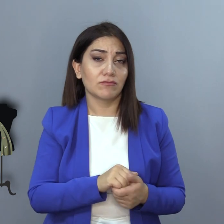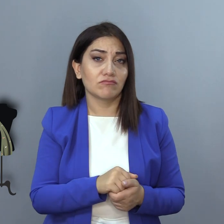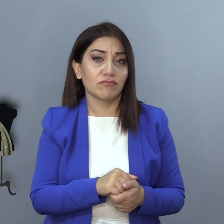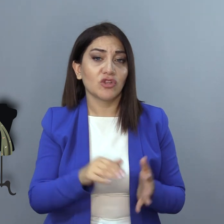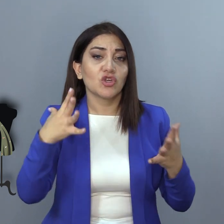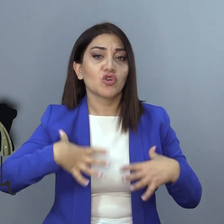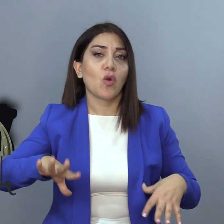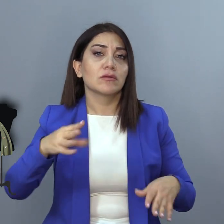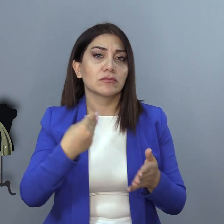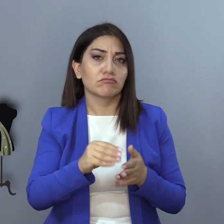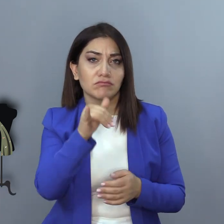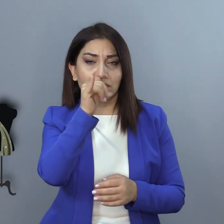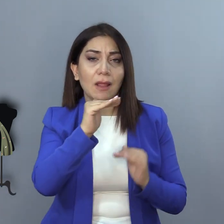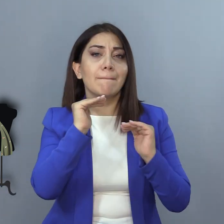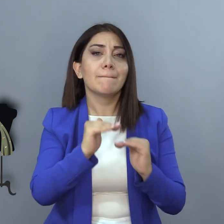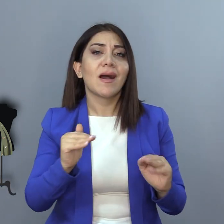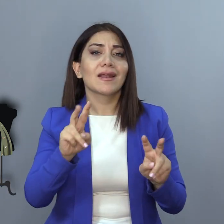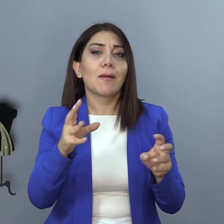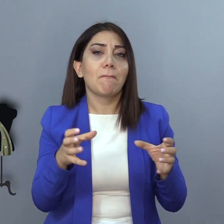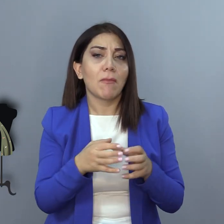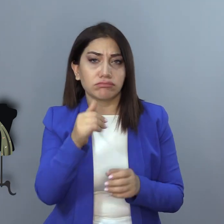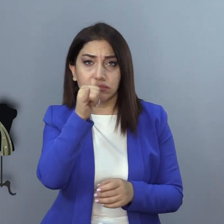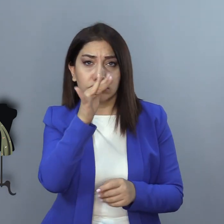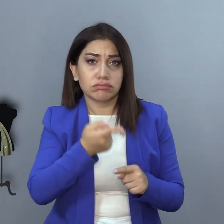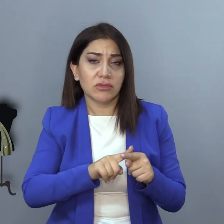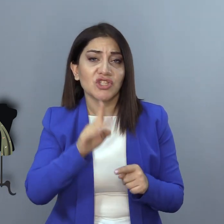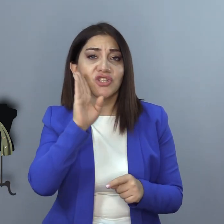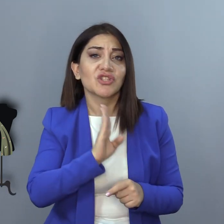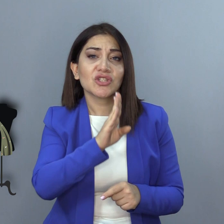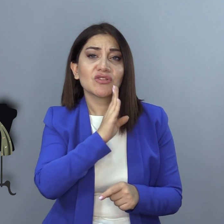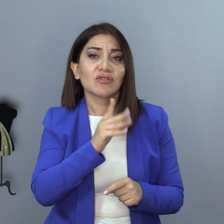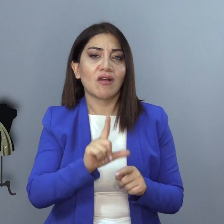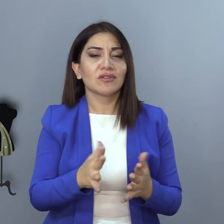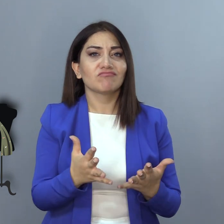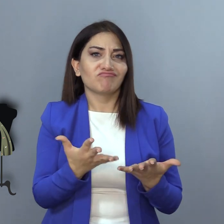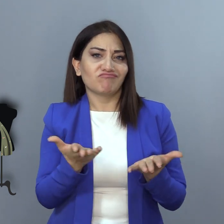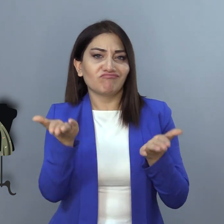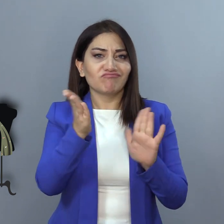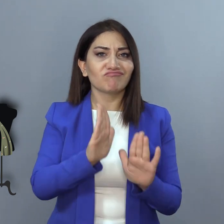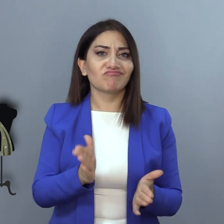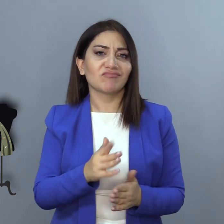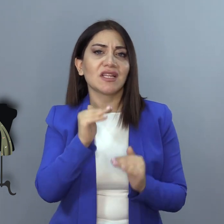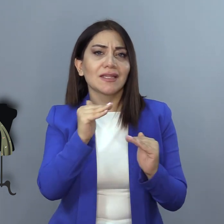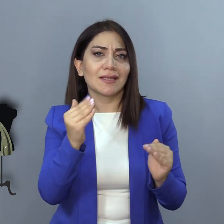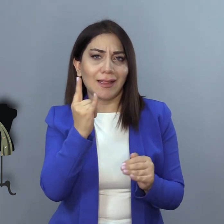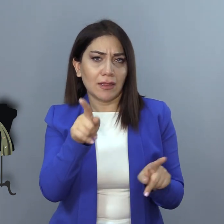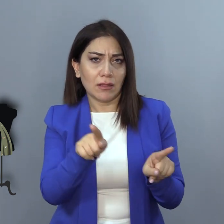զգեսներ գնել նաև մանկական բարժնում, կանի որ այս կանայք ունեն ավելի պարթամմարմին կան երեխան։ Բայց